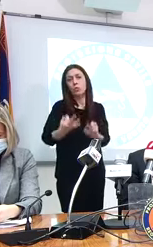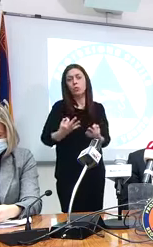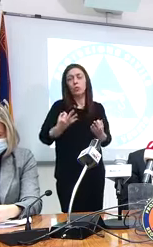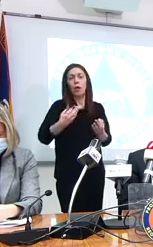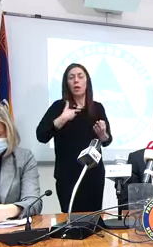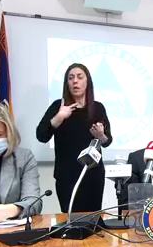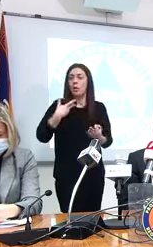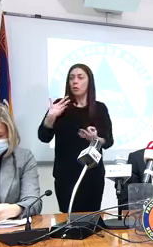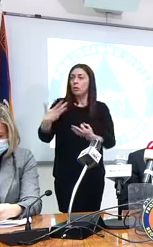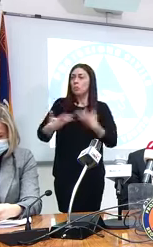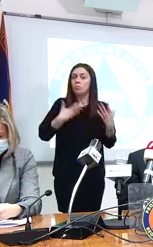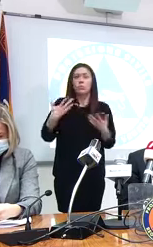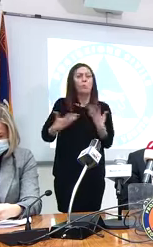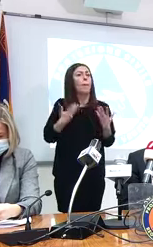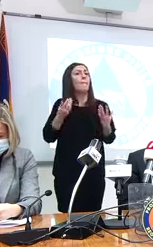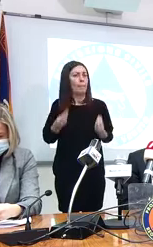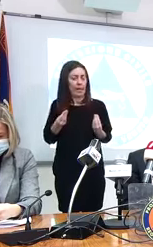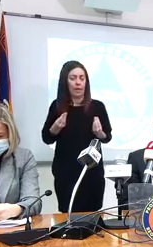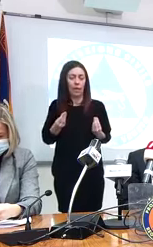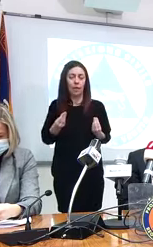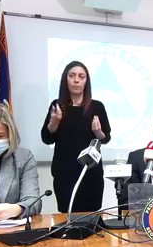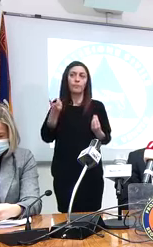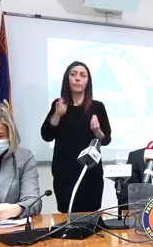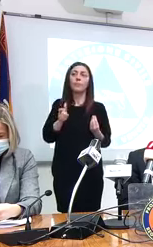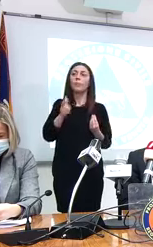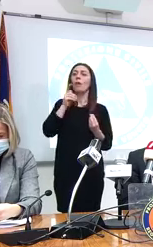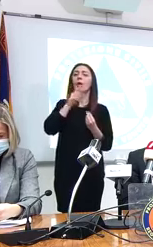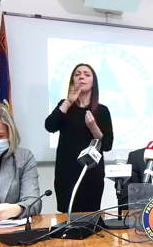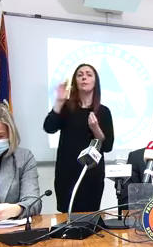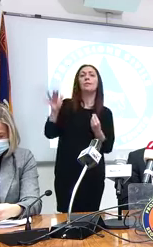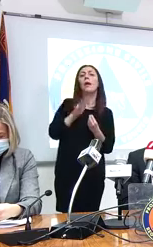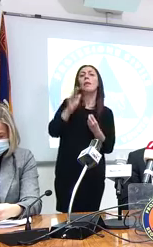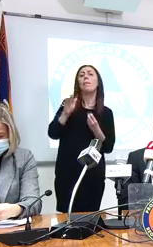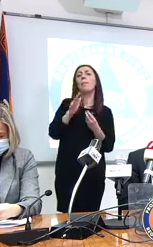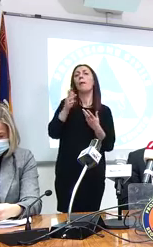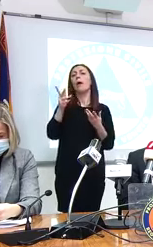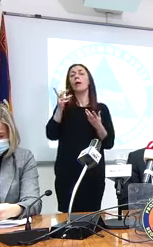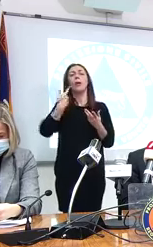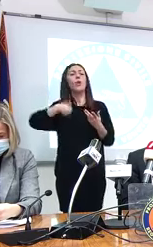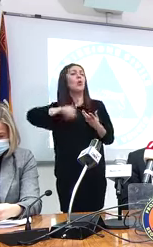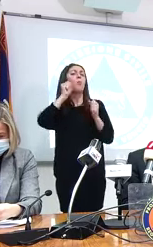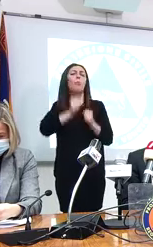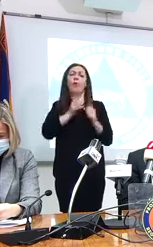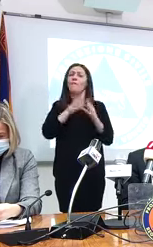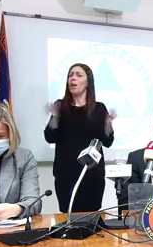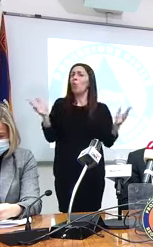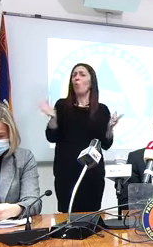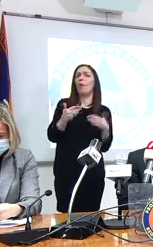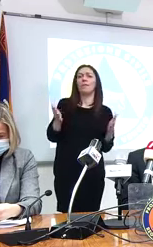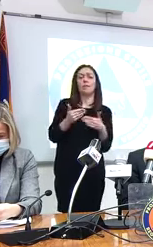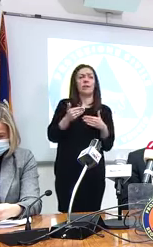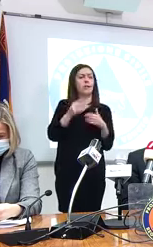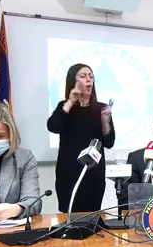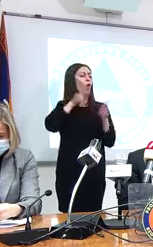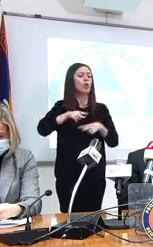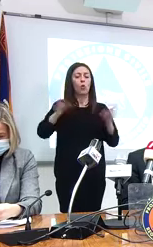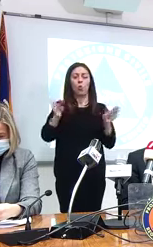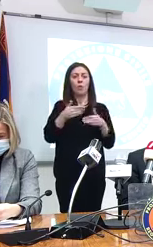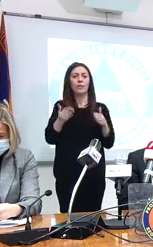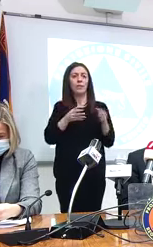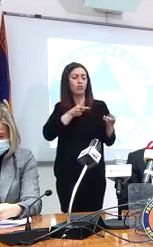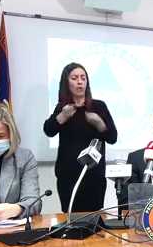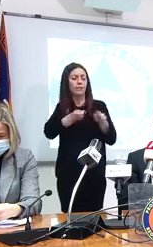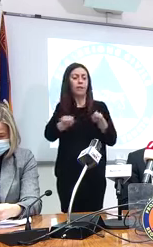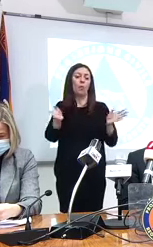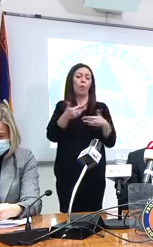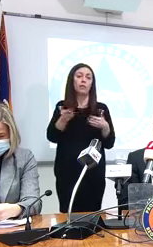c'è il pensiero di essere immortali, invincibili e di riuscire a controllare tutto. Non è così.